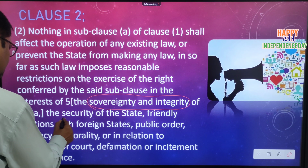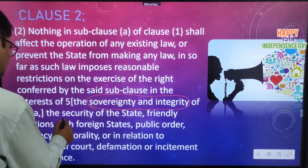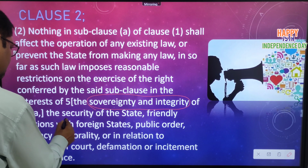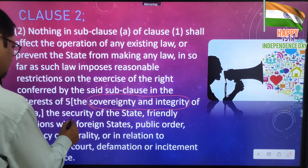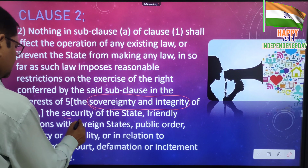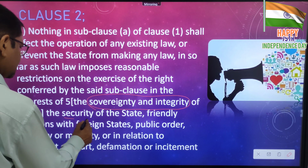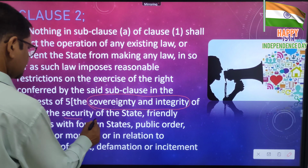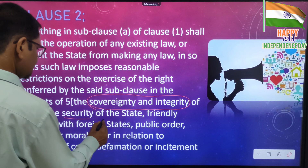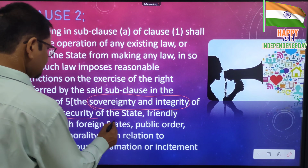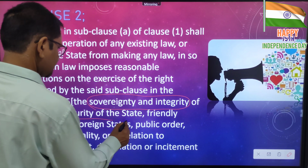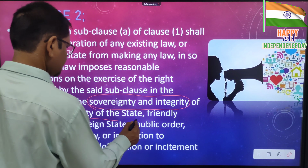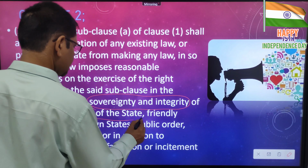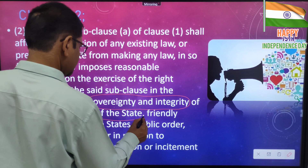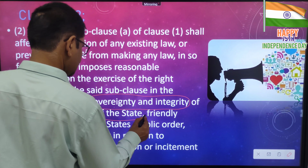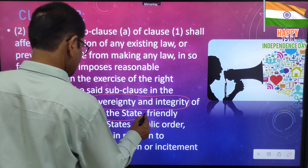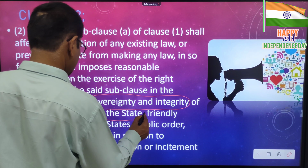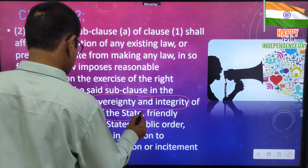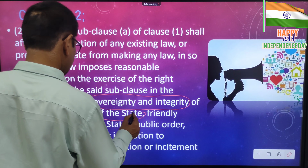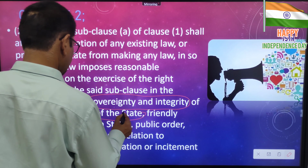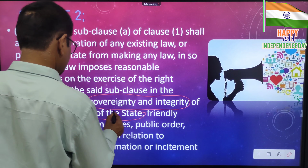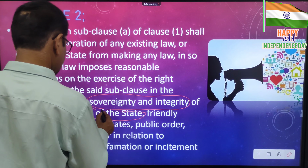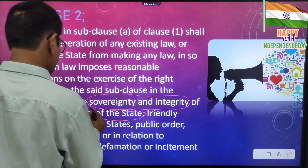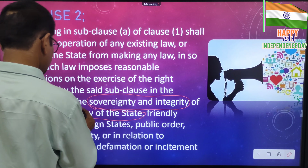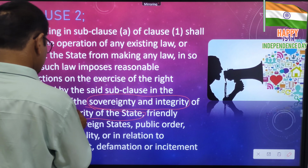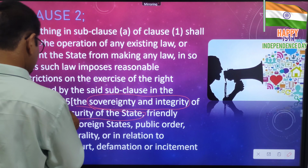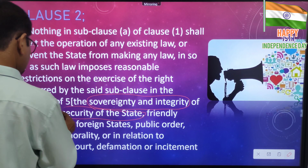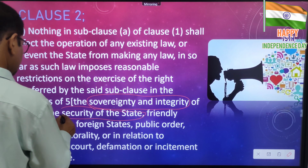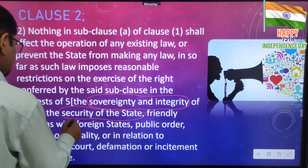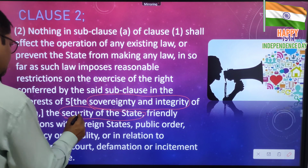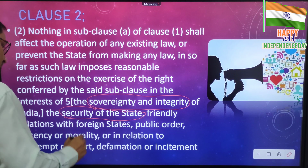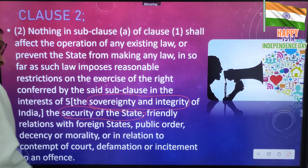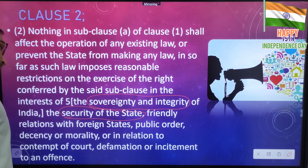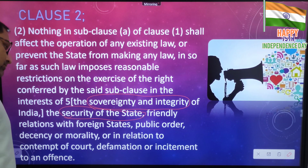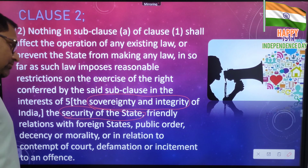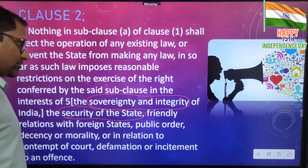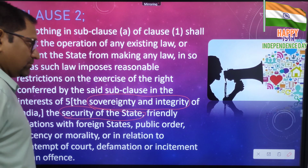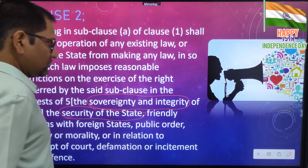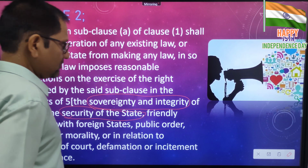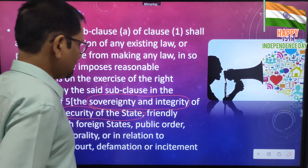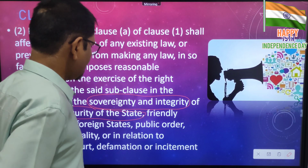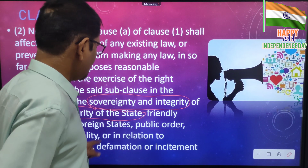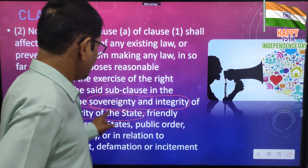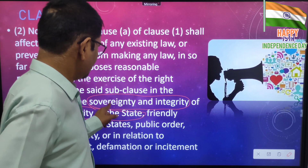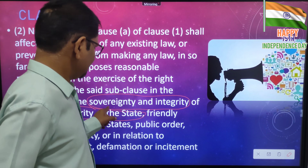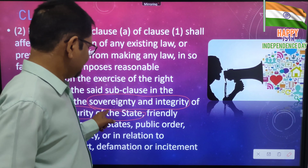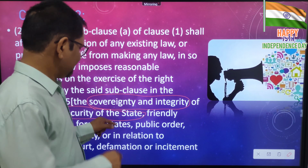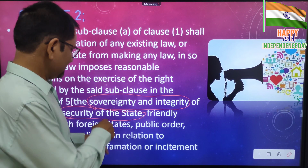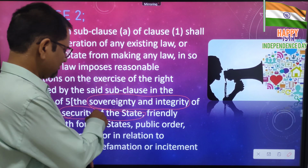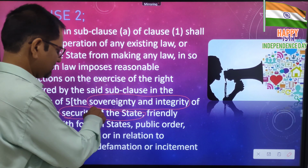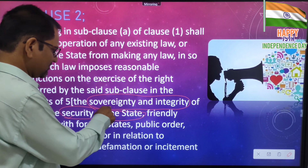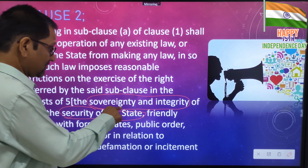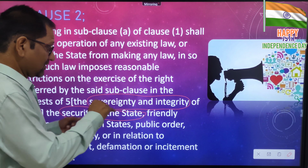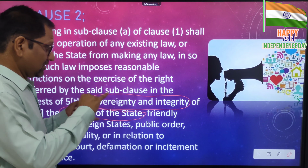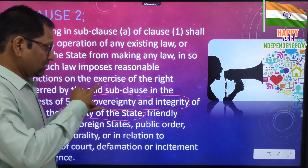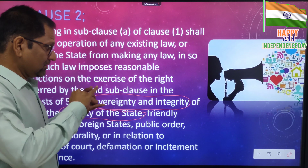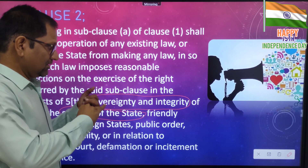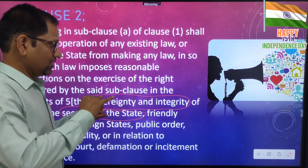से जो देश की सुरक्षा है, सिक्योरिटी ऑफ द स्टेट, ये बहुत ही महत्वपूर्ण है